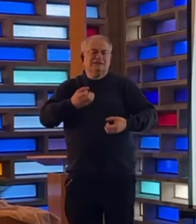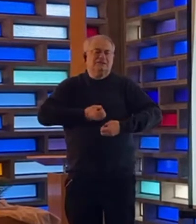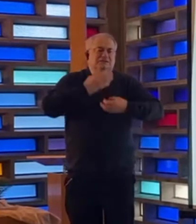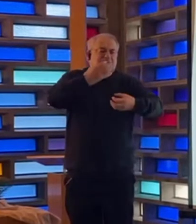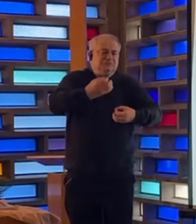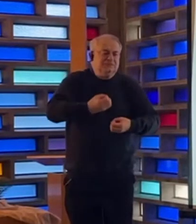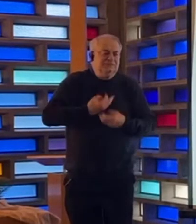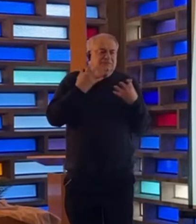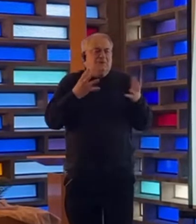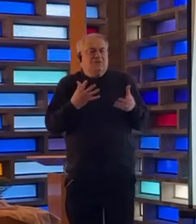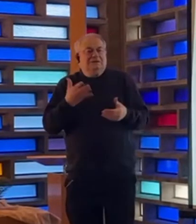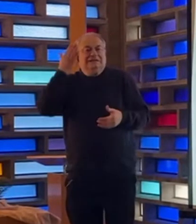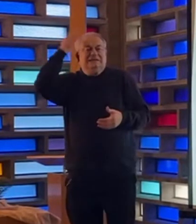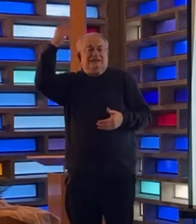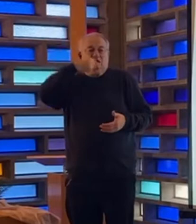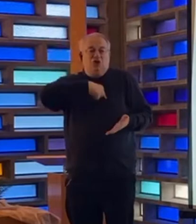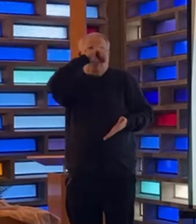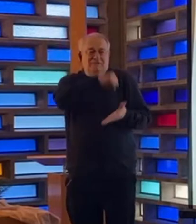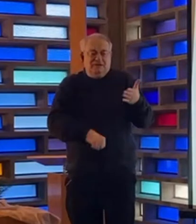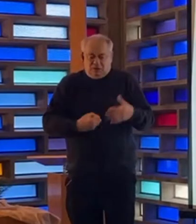vide, sans lumière intérieure.